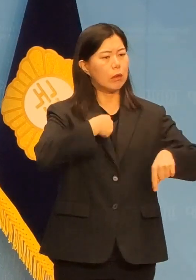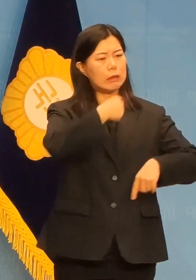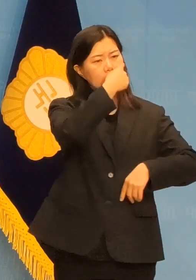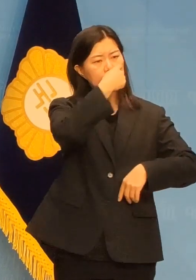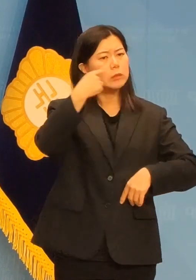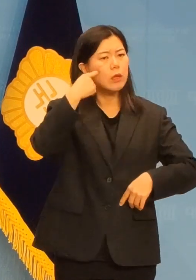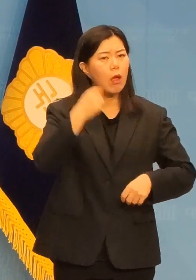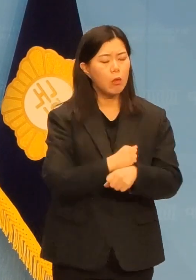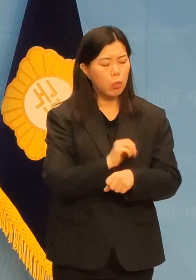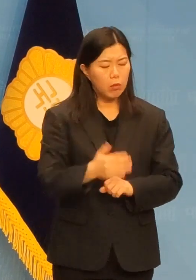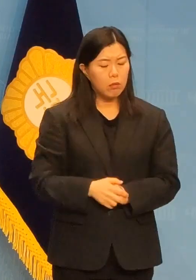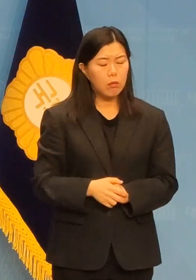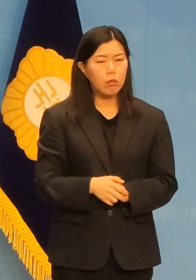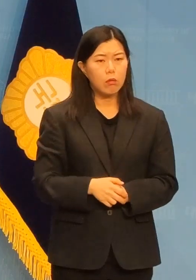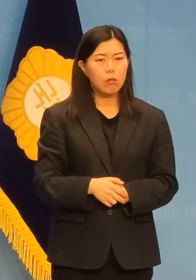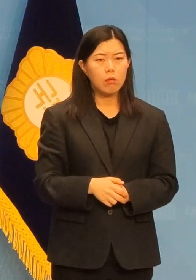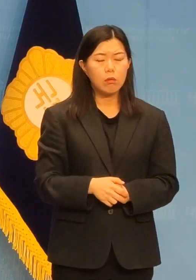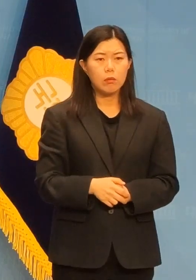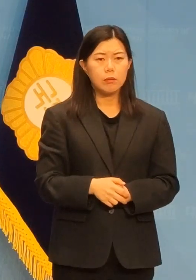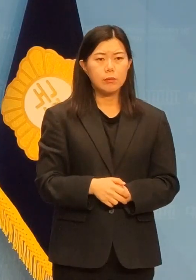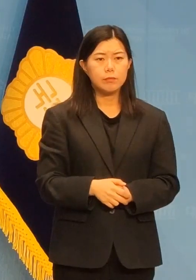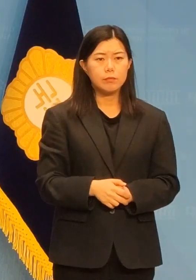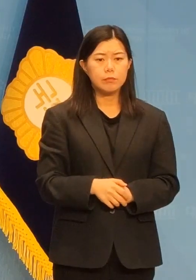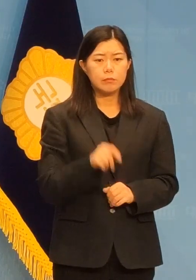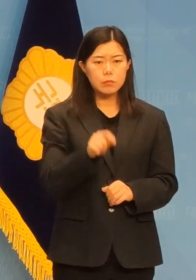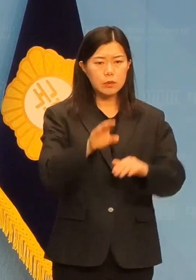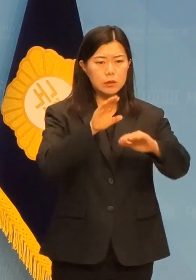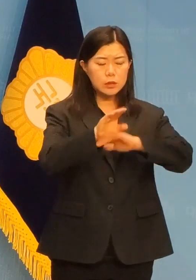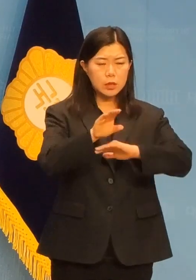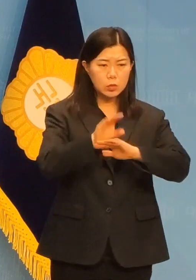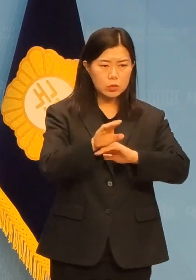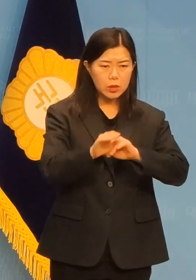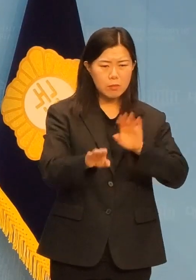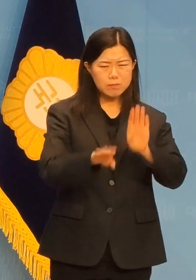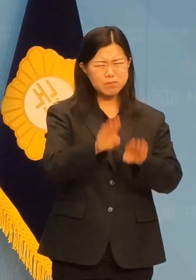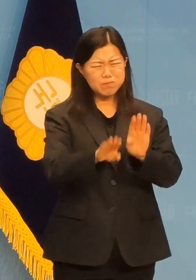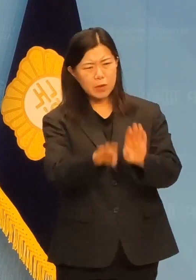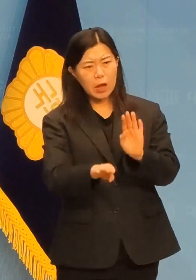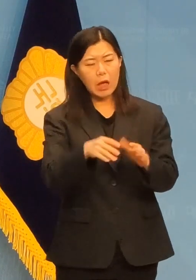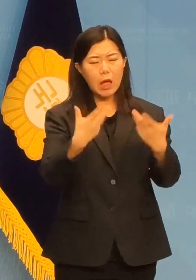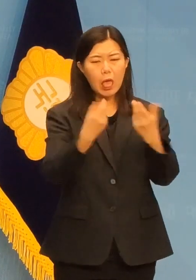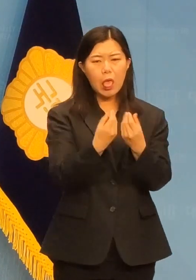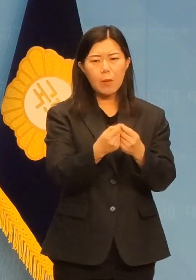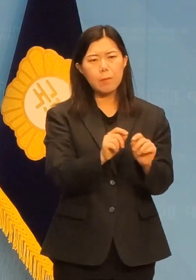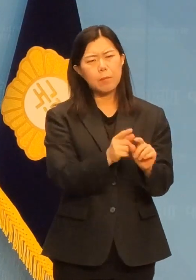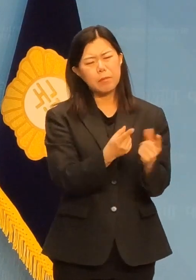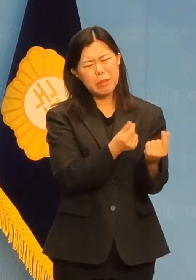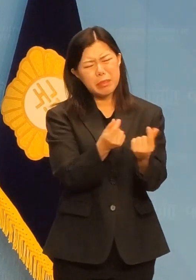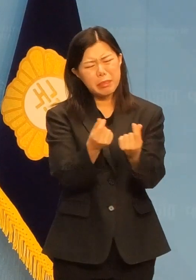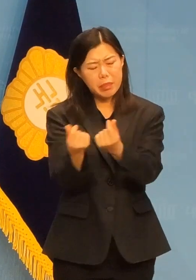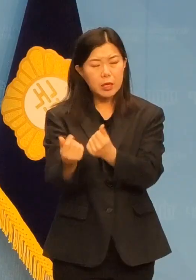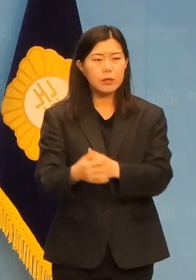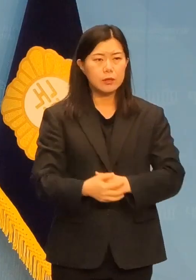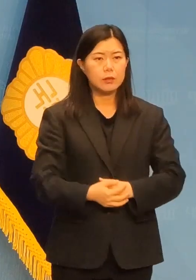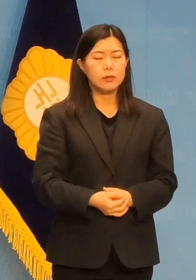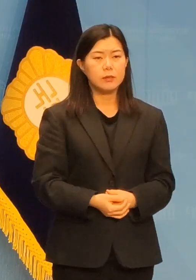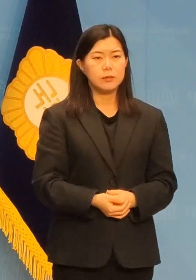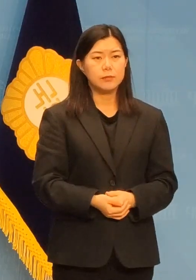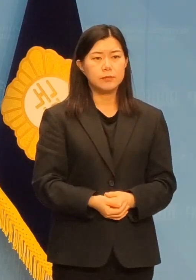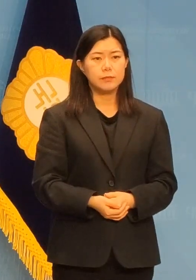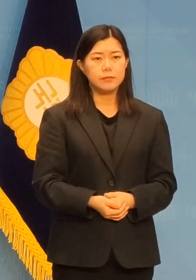했기 때문입니다. 이것은 자동차 급발진 사건과 너무도 유사하게 그동안 역사적으로 진행되어